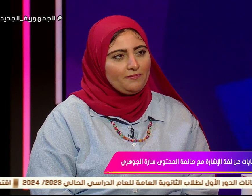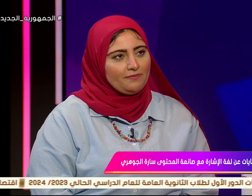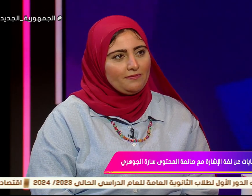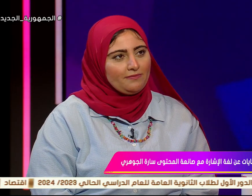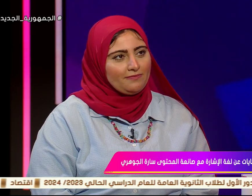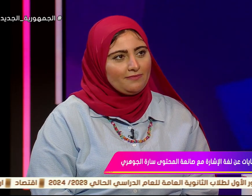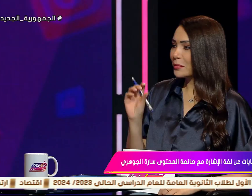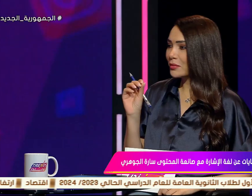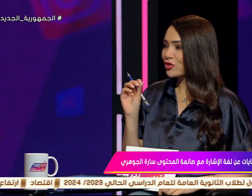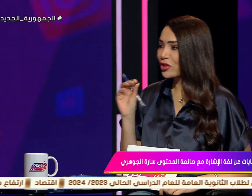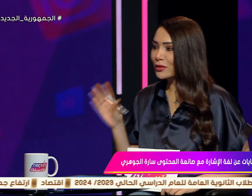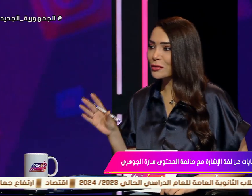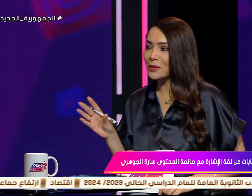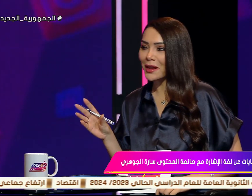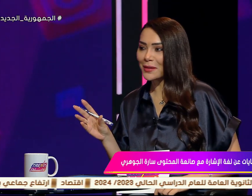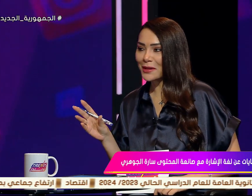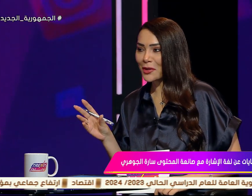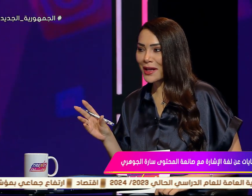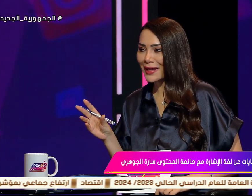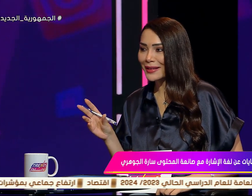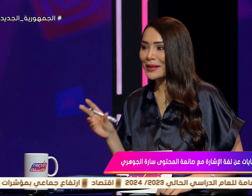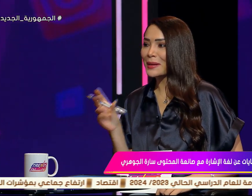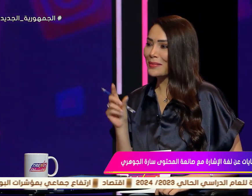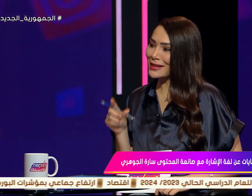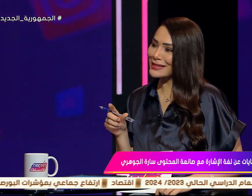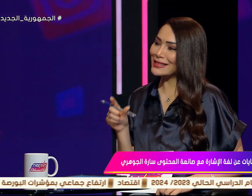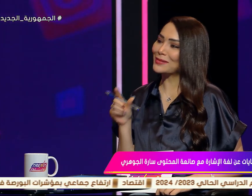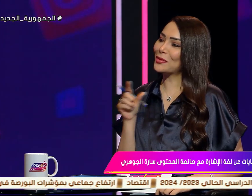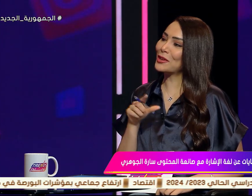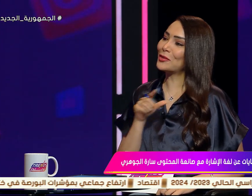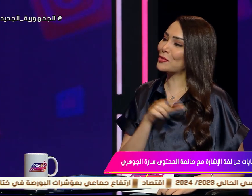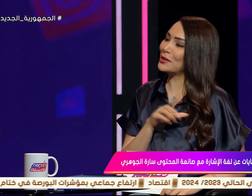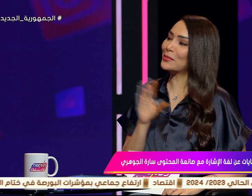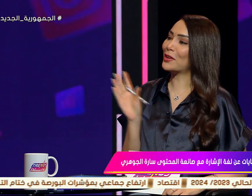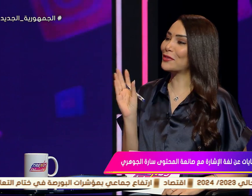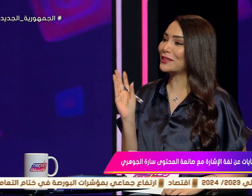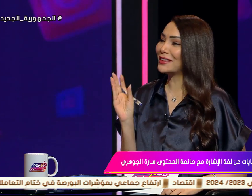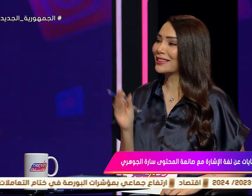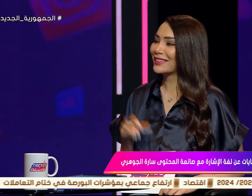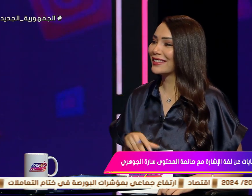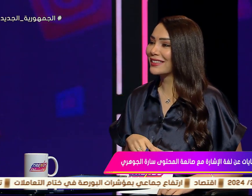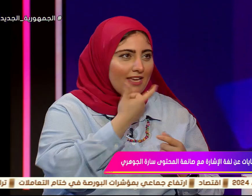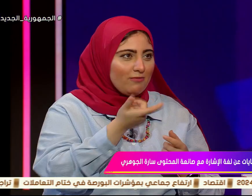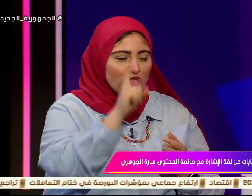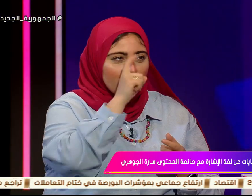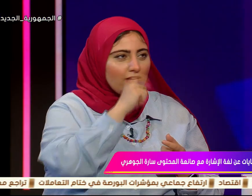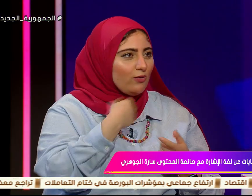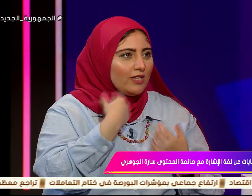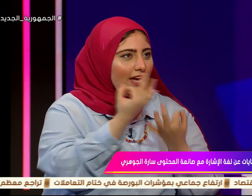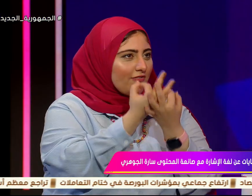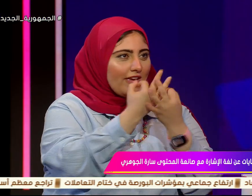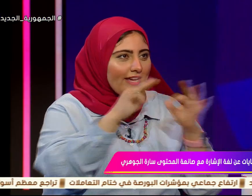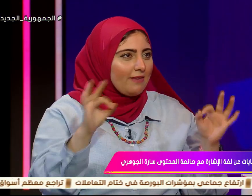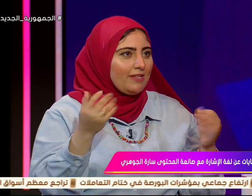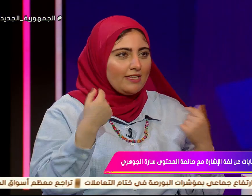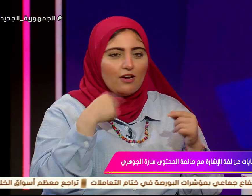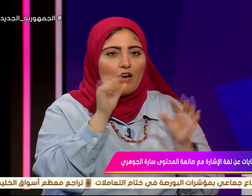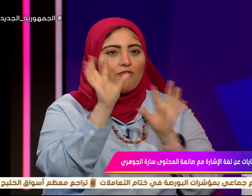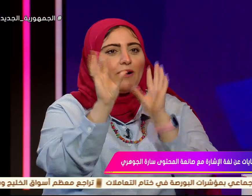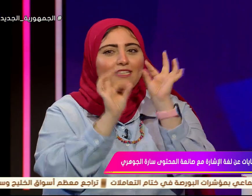فانت مش شرط تكوني مكلمي اللغه بس تون خ حتى كمان يعني الانجليزيه مش شرط اكون انا عارفاها كامل يعني انا اعرف بعض